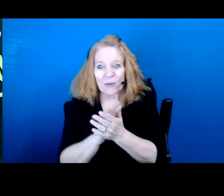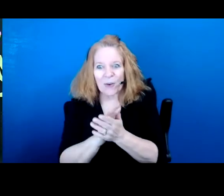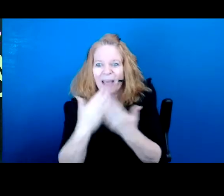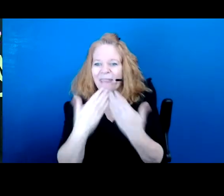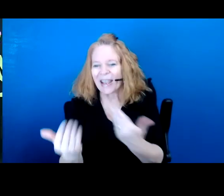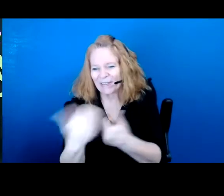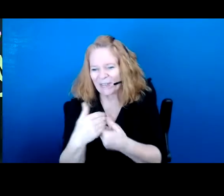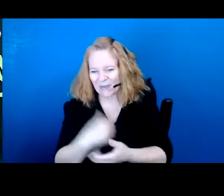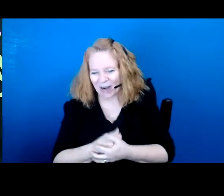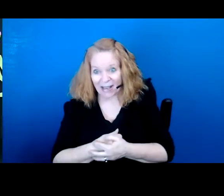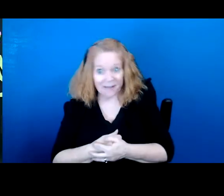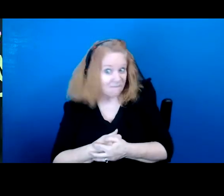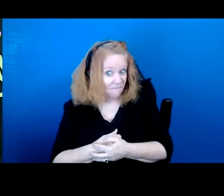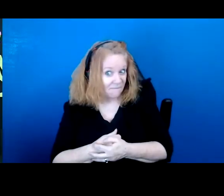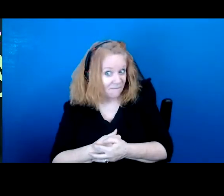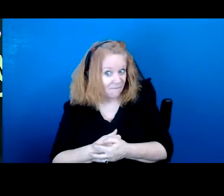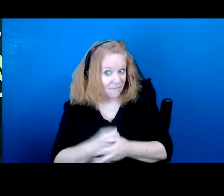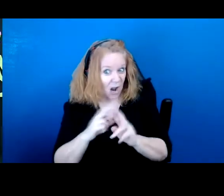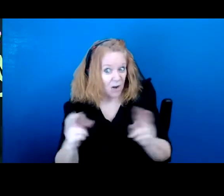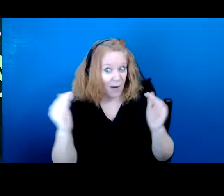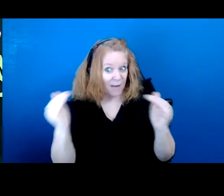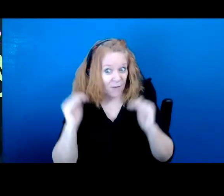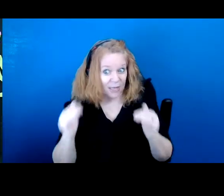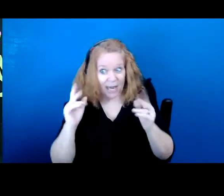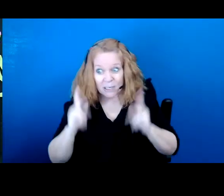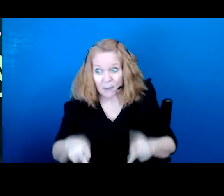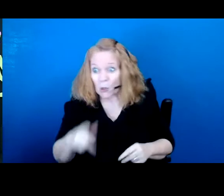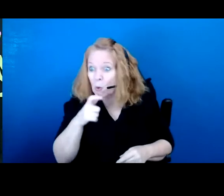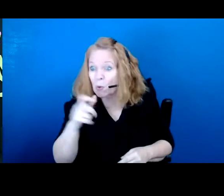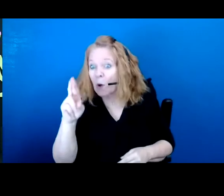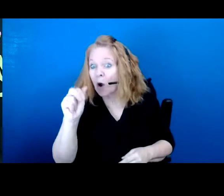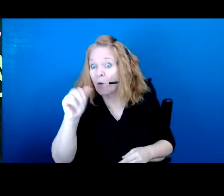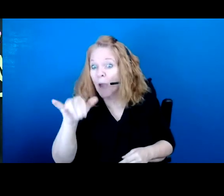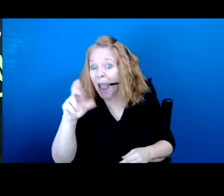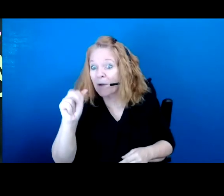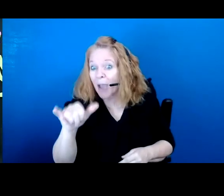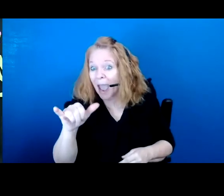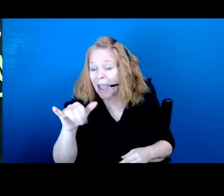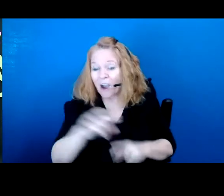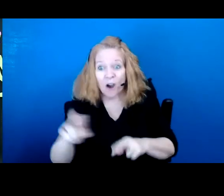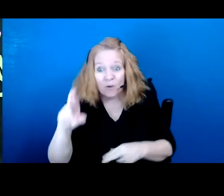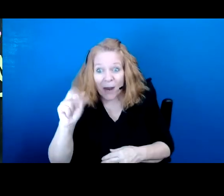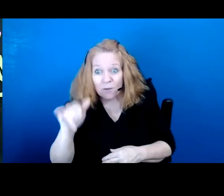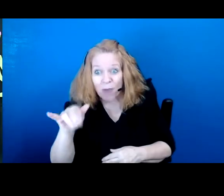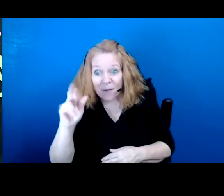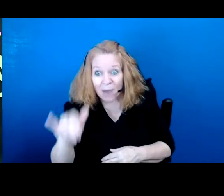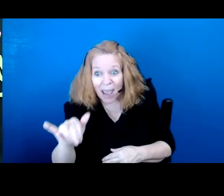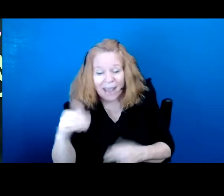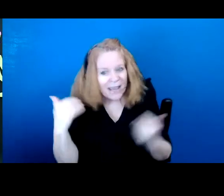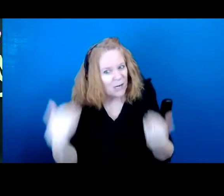y su clase y todos los muchachos de la escuela hellen keller ahora quien sigue baby